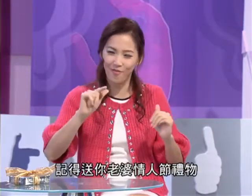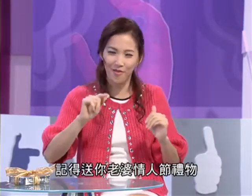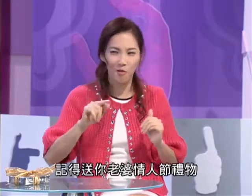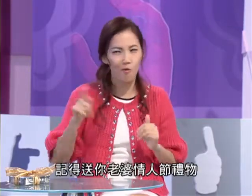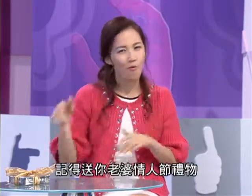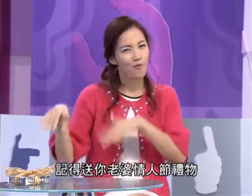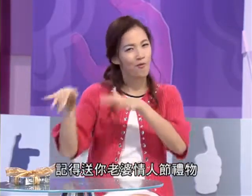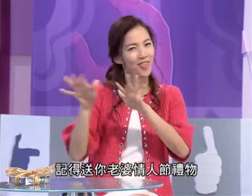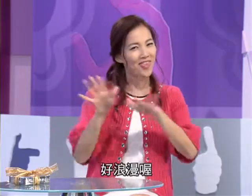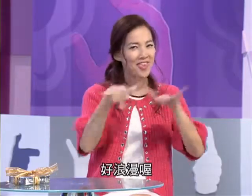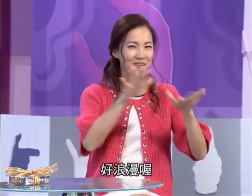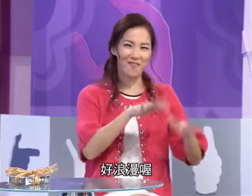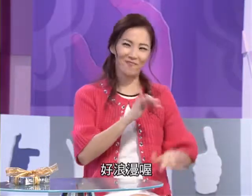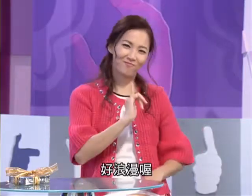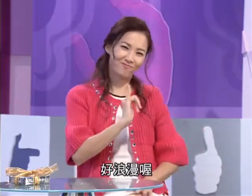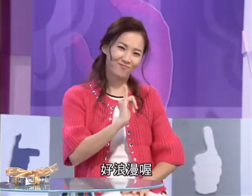物，好浪漫哦。